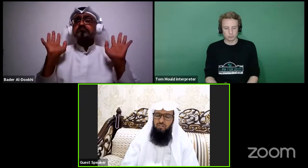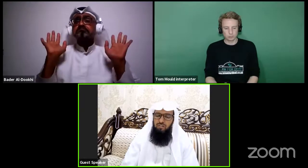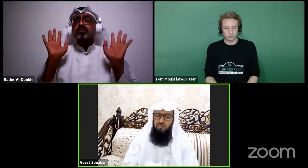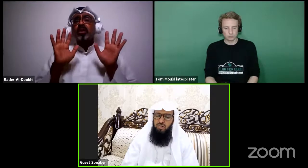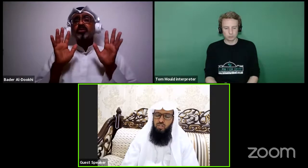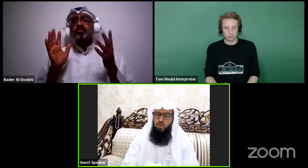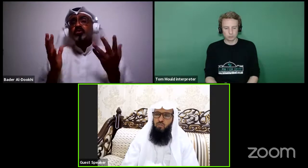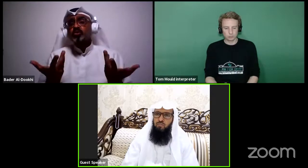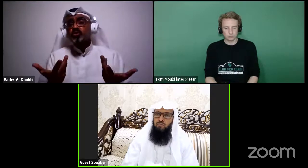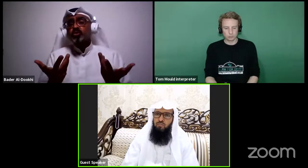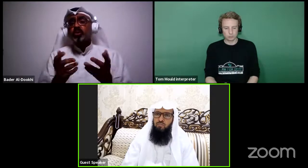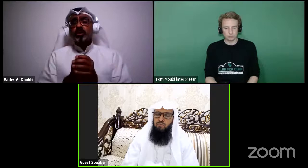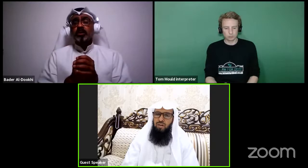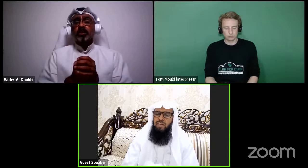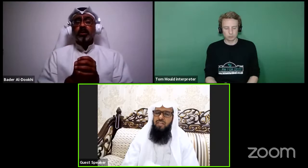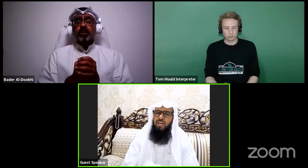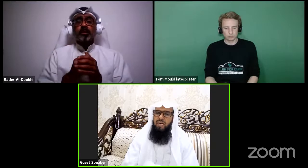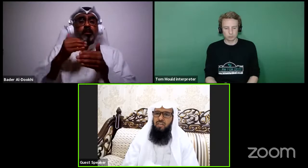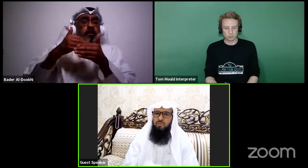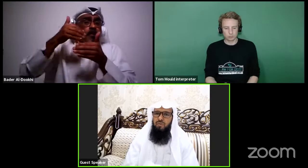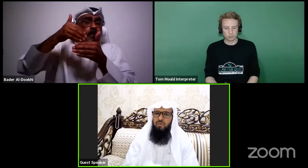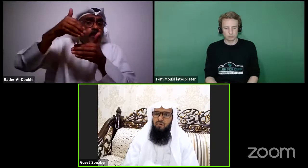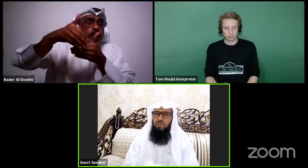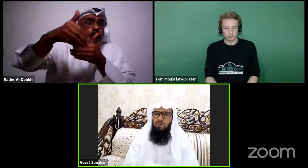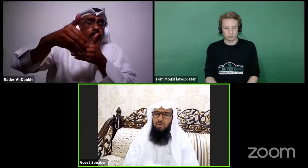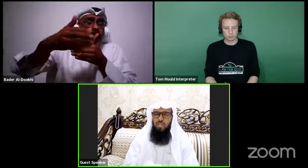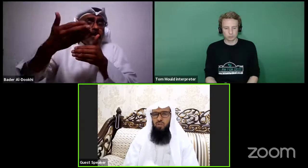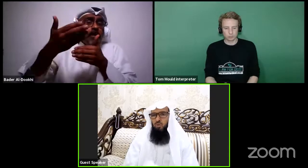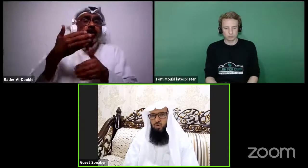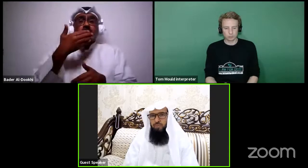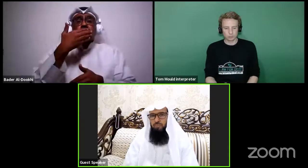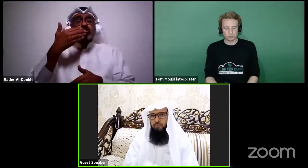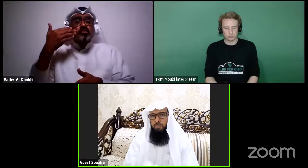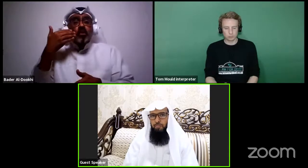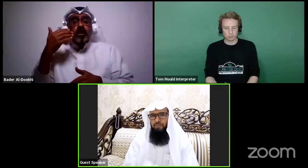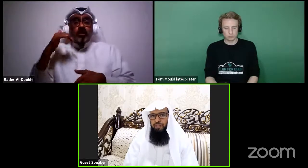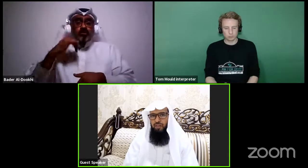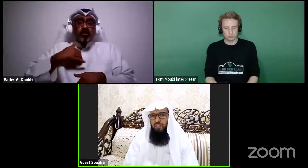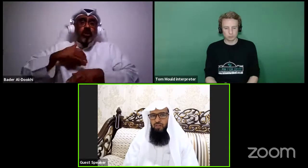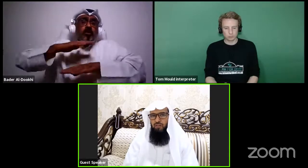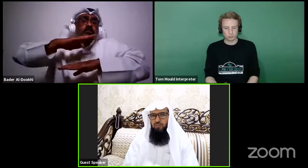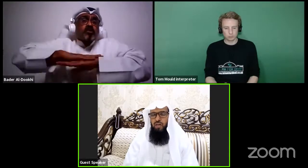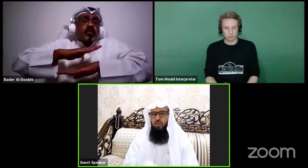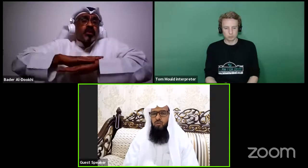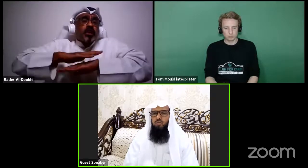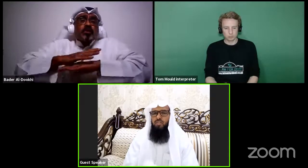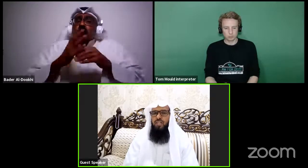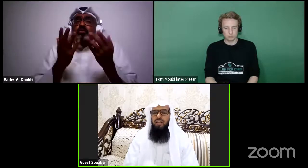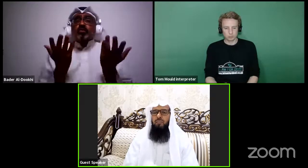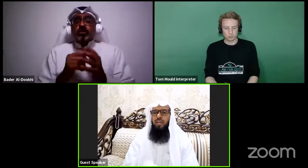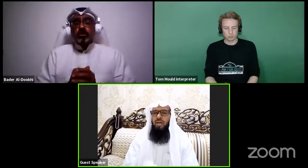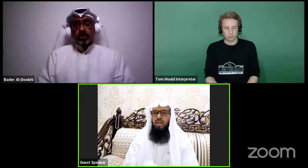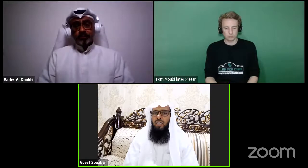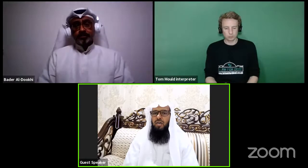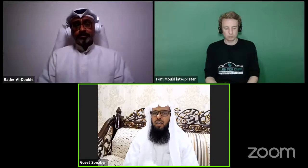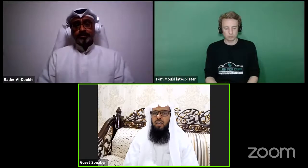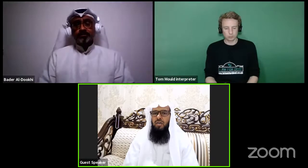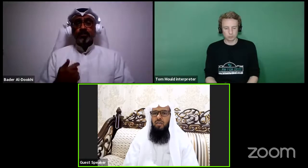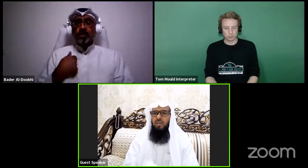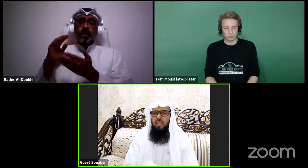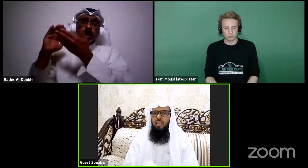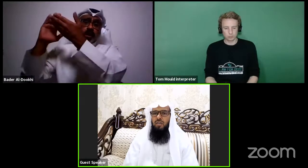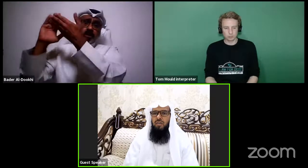آثار الصوم على تهذيب السلوك. فأقول مستعينا بالله،